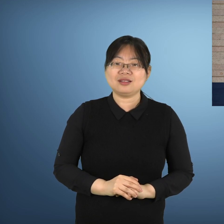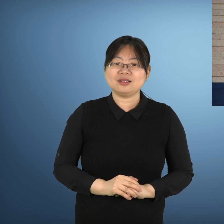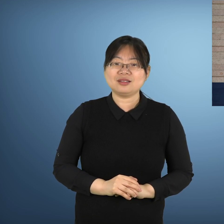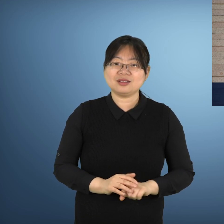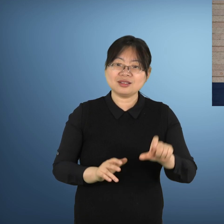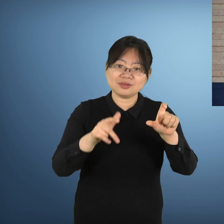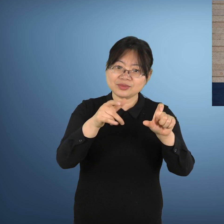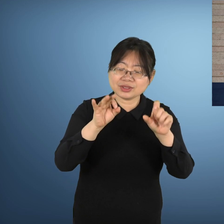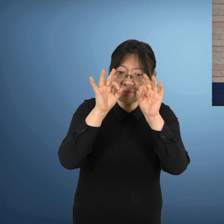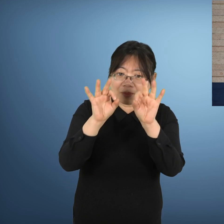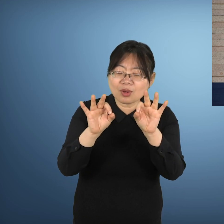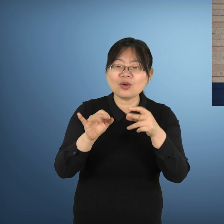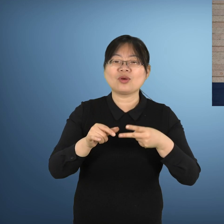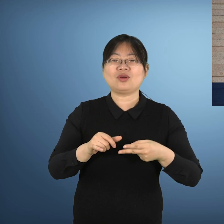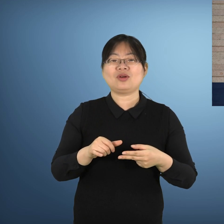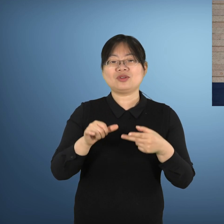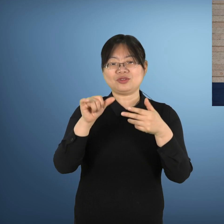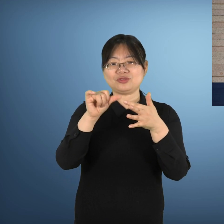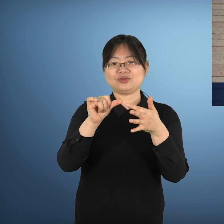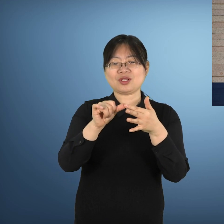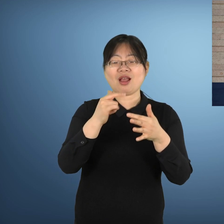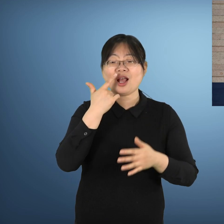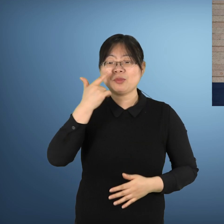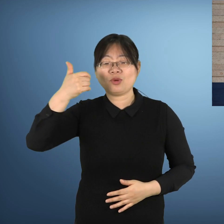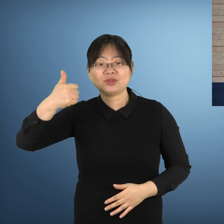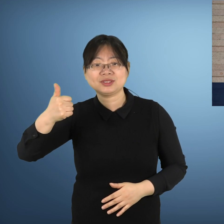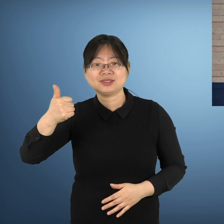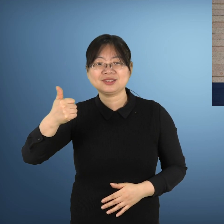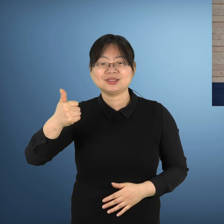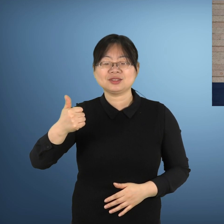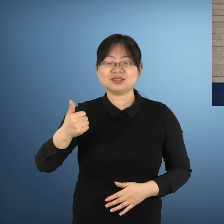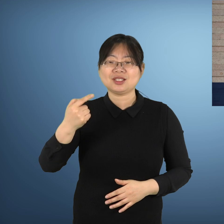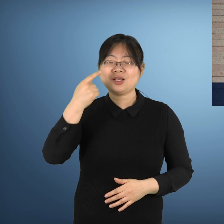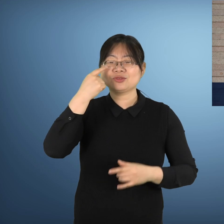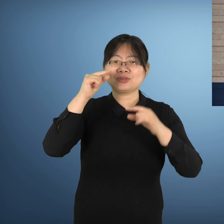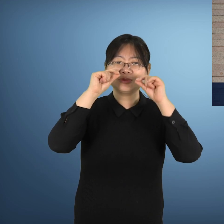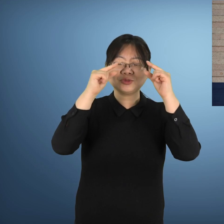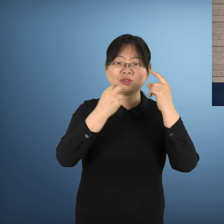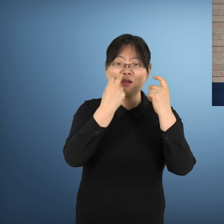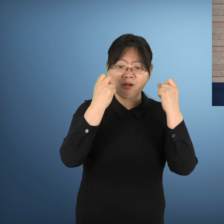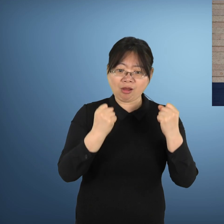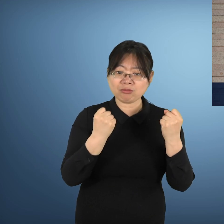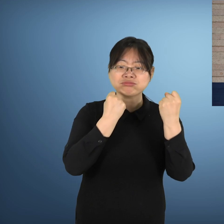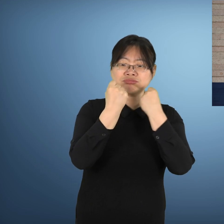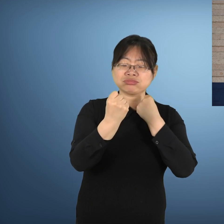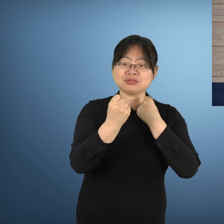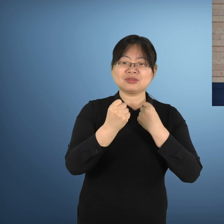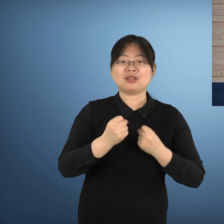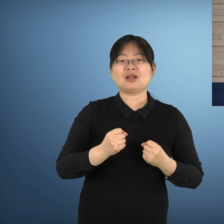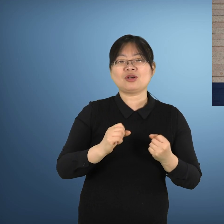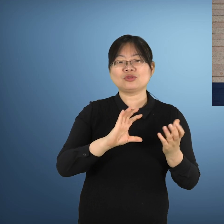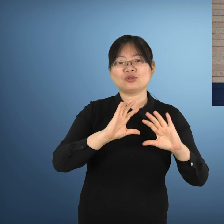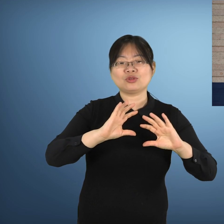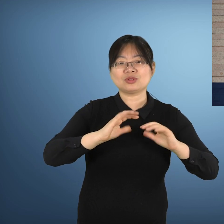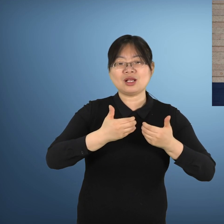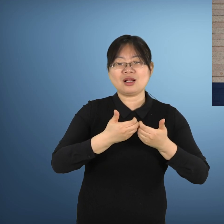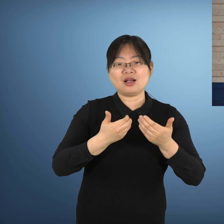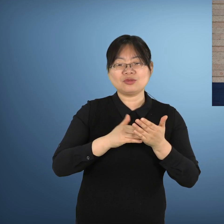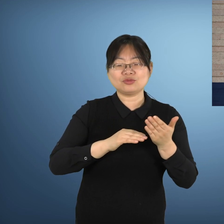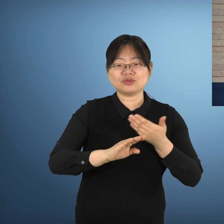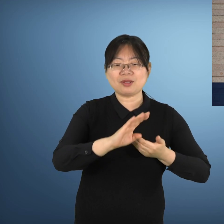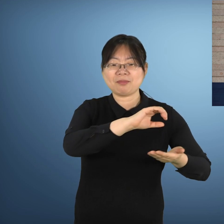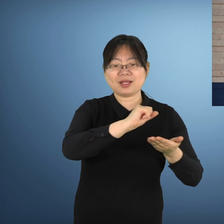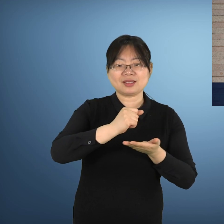그 15장에 보면 둘째가 아버지 두 눈 뜨고 살아계신데 유산을 요구하죠.